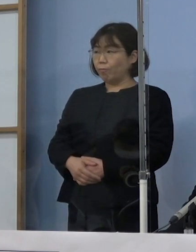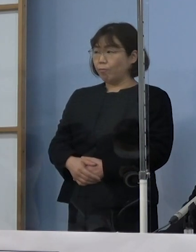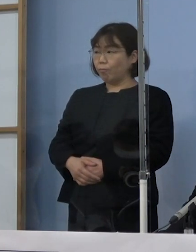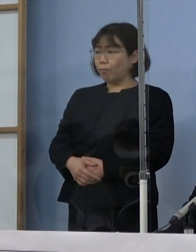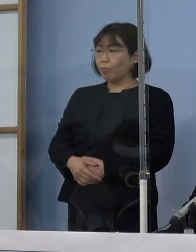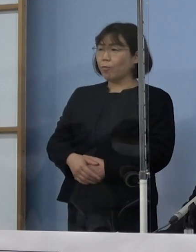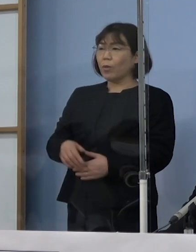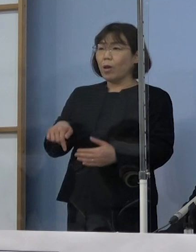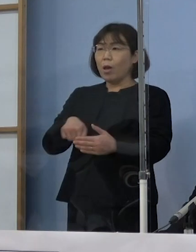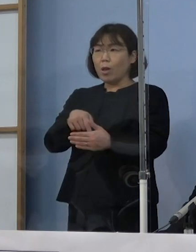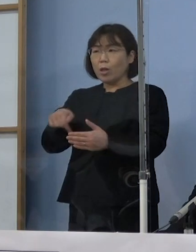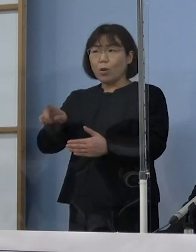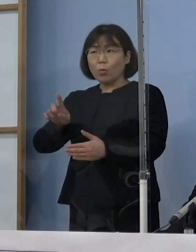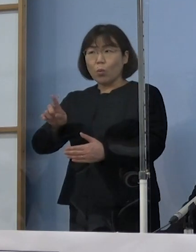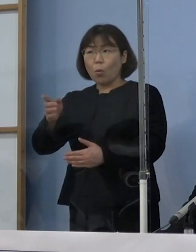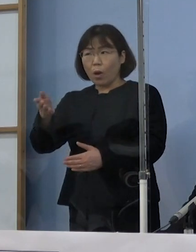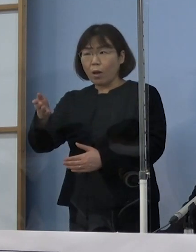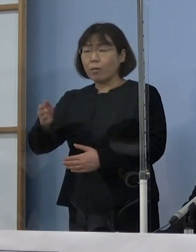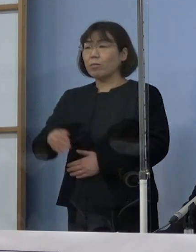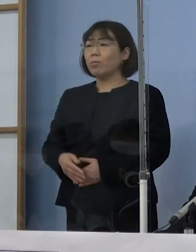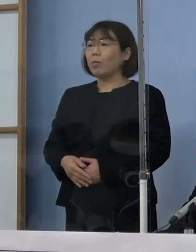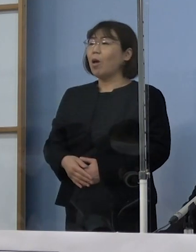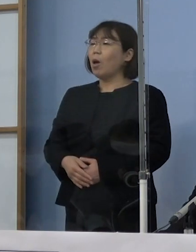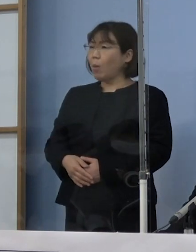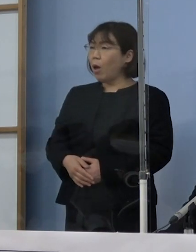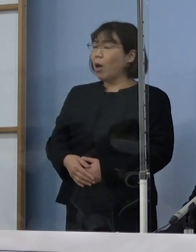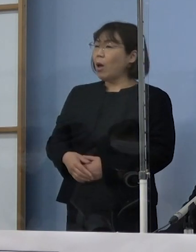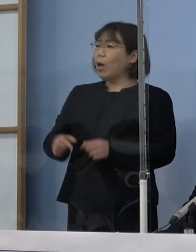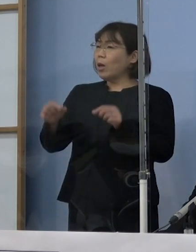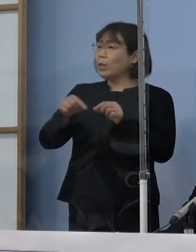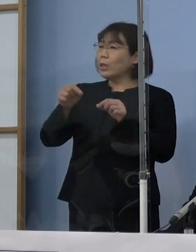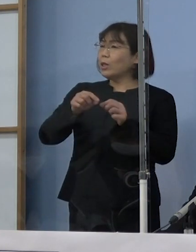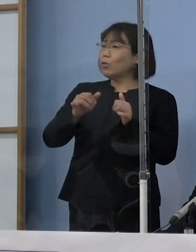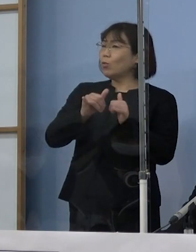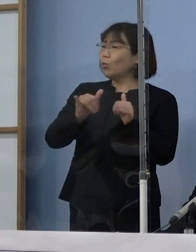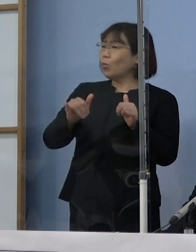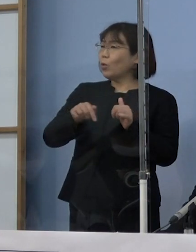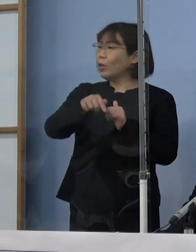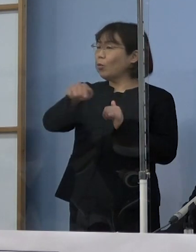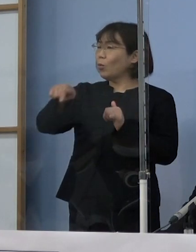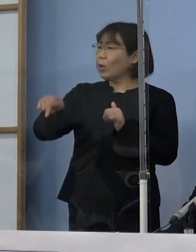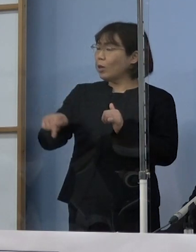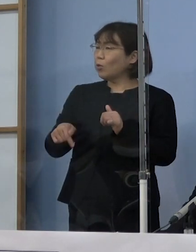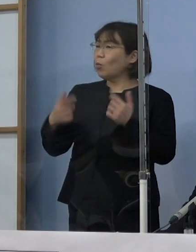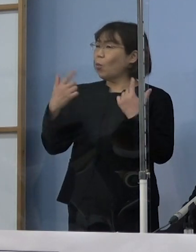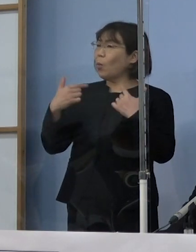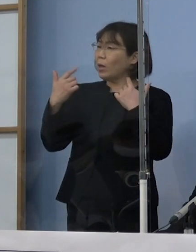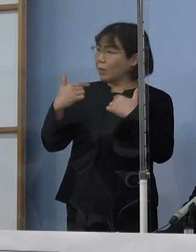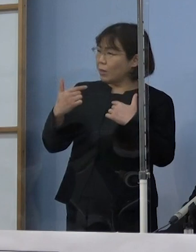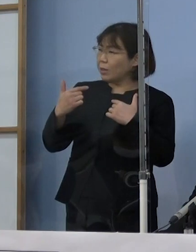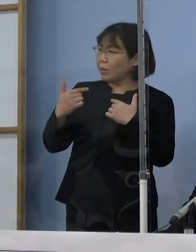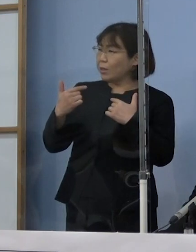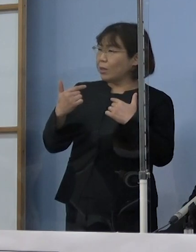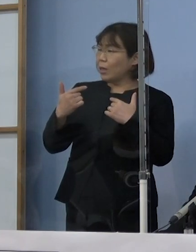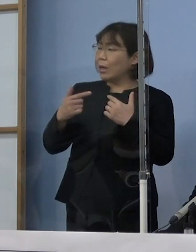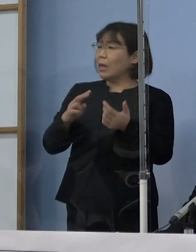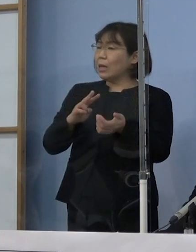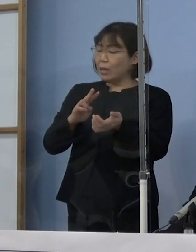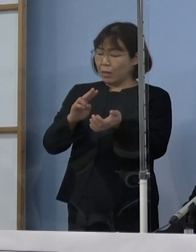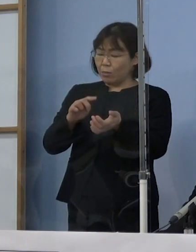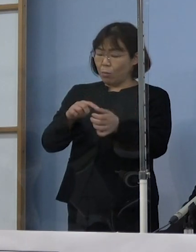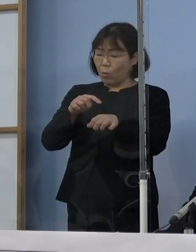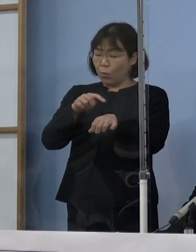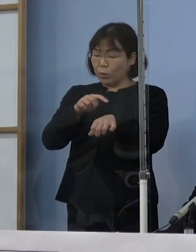どういった内容か。 そうですね、ご近所の方々と、毎日決まった時